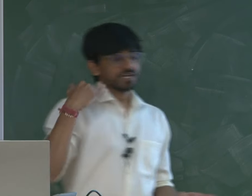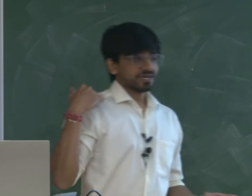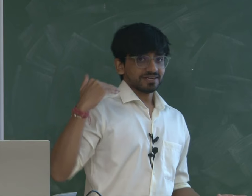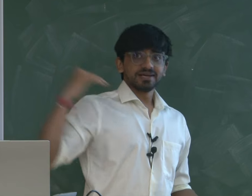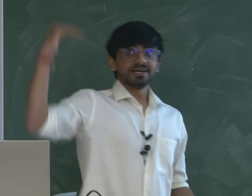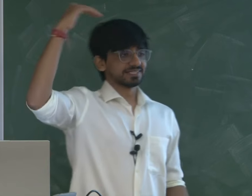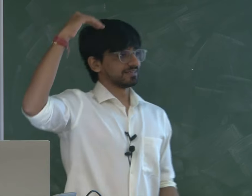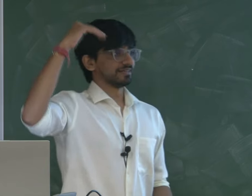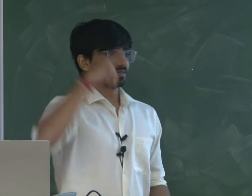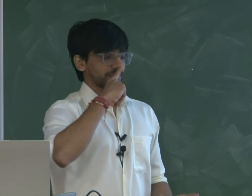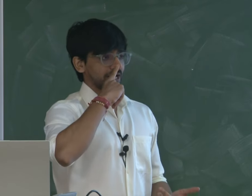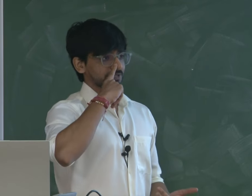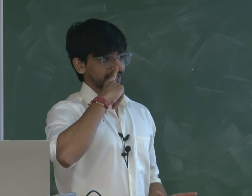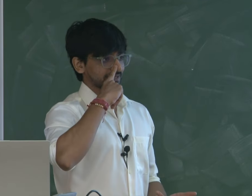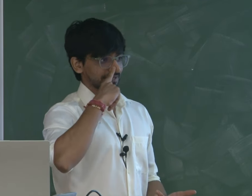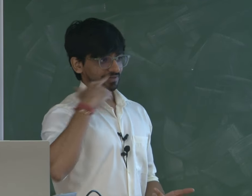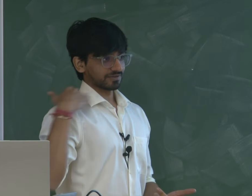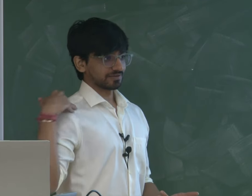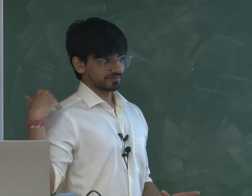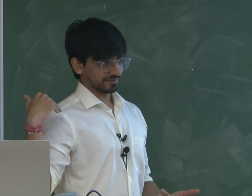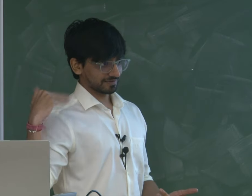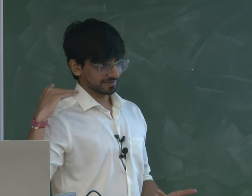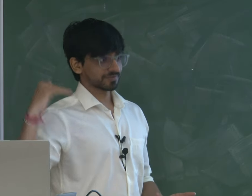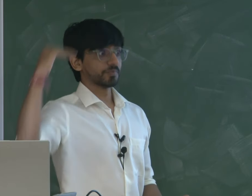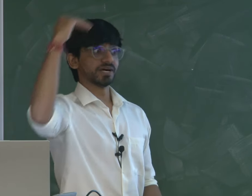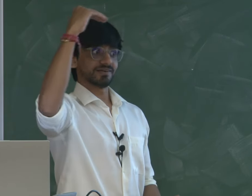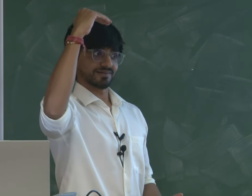बड़ी बहन के लिए ऐसे कर देंगे, आप साइन करिए बड़ी